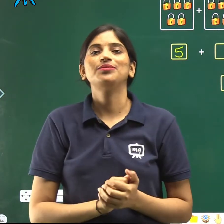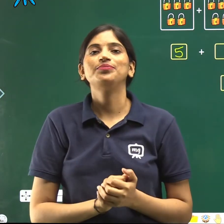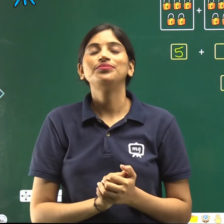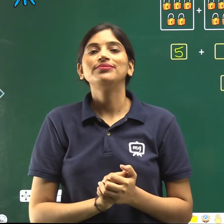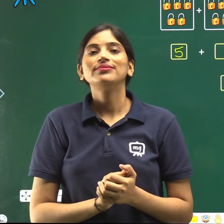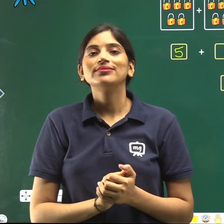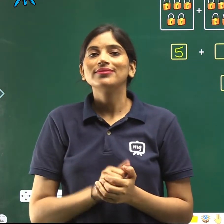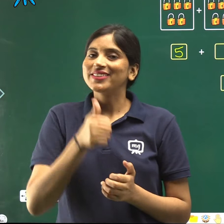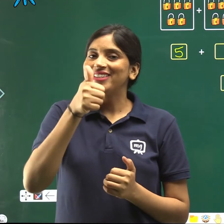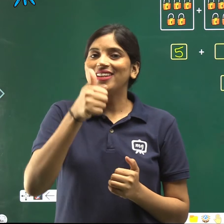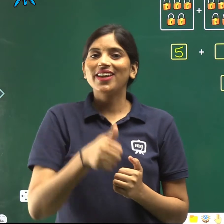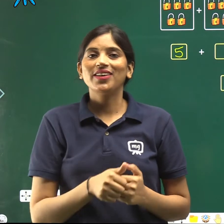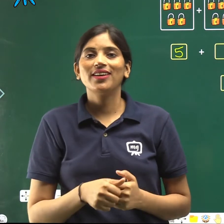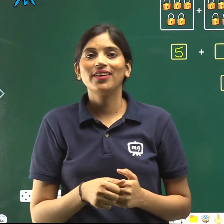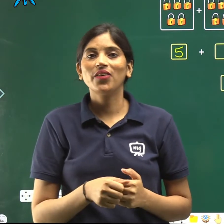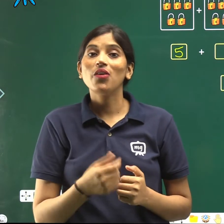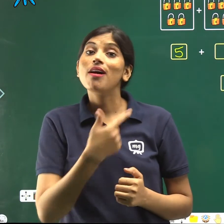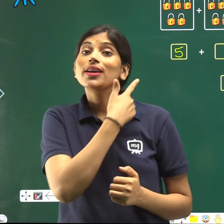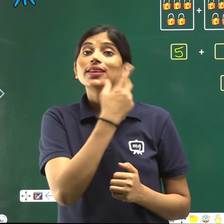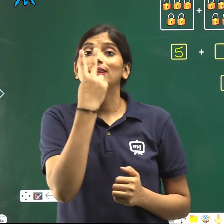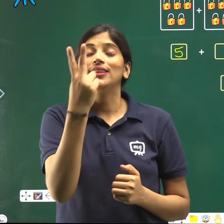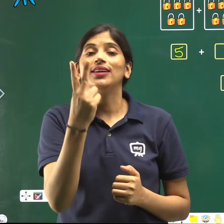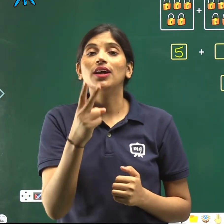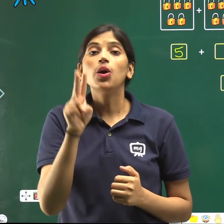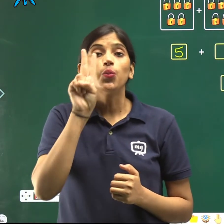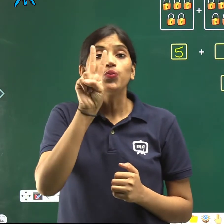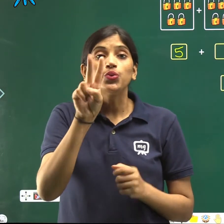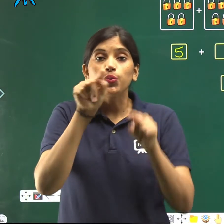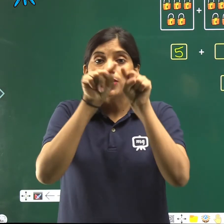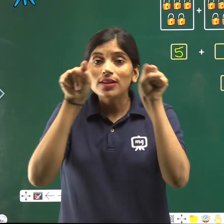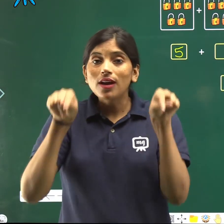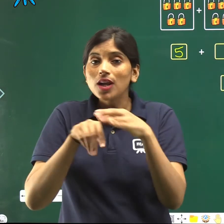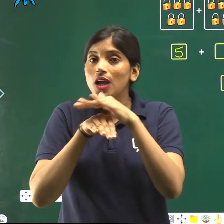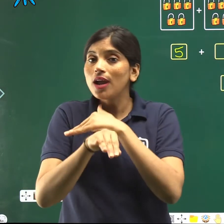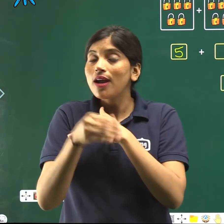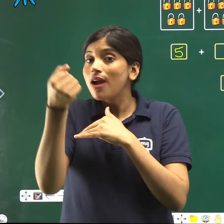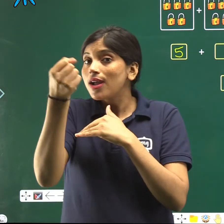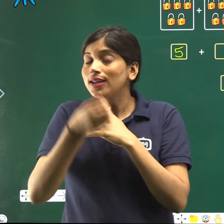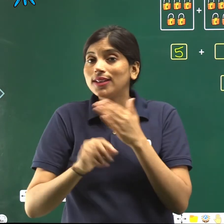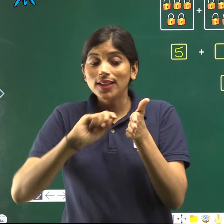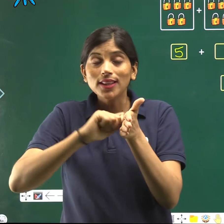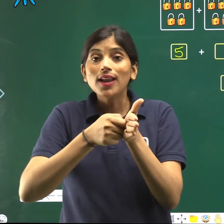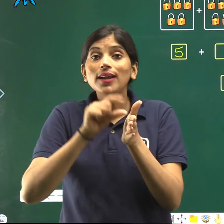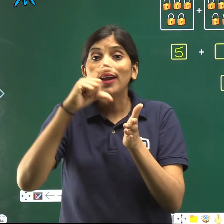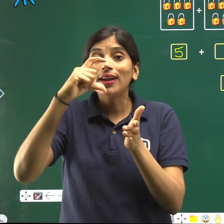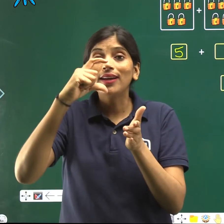5। ठीक है, इधर देखो दूसरे खाने में कितने ताले